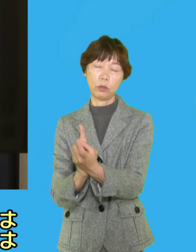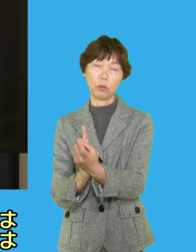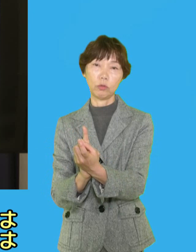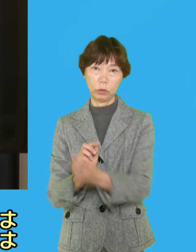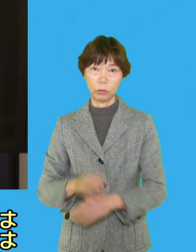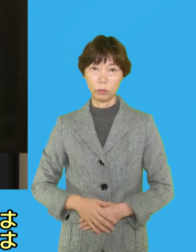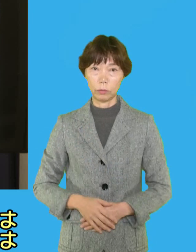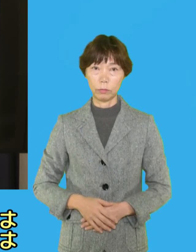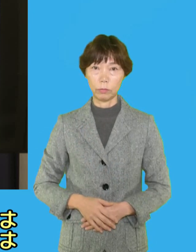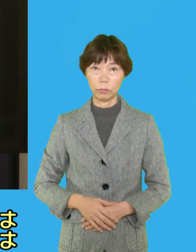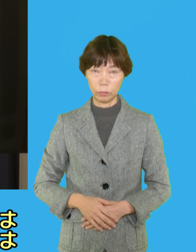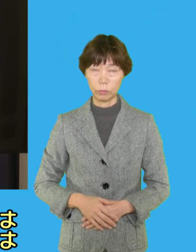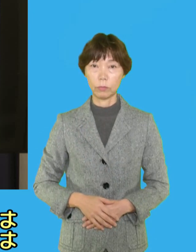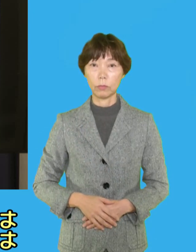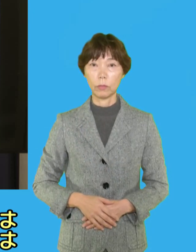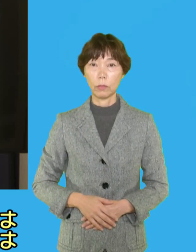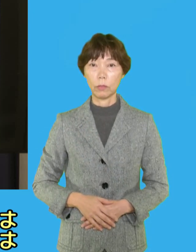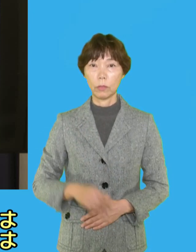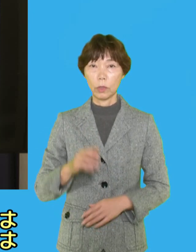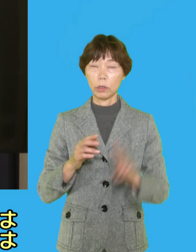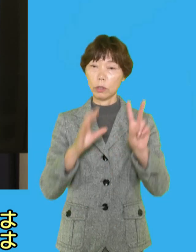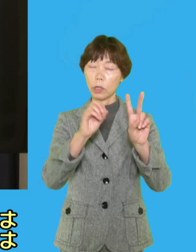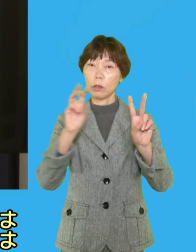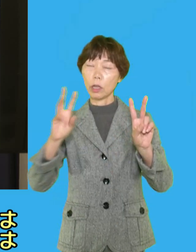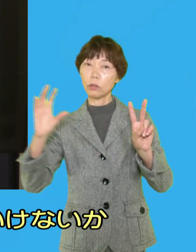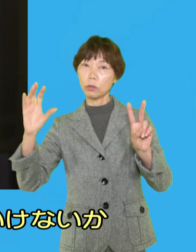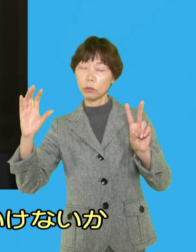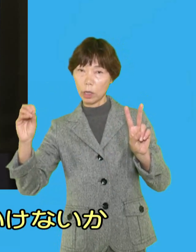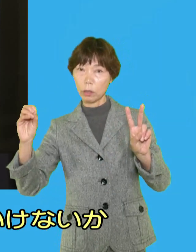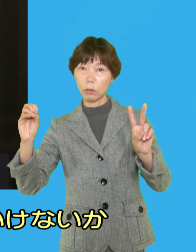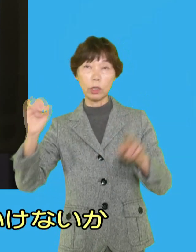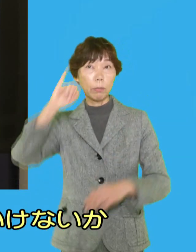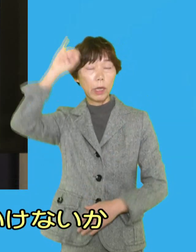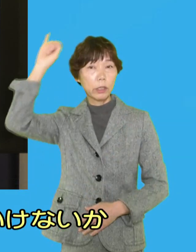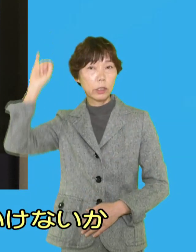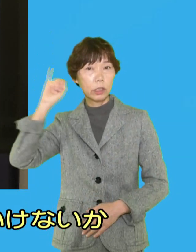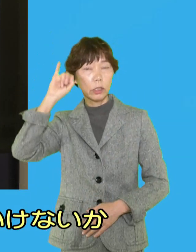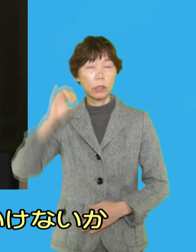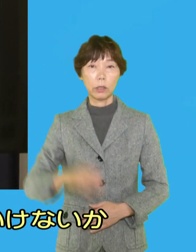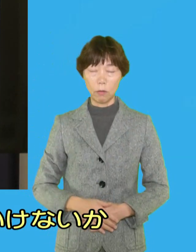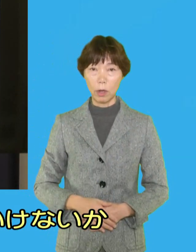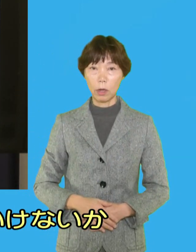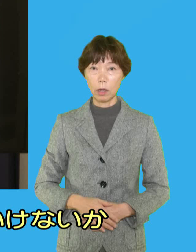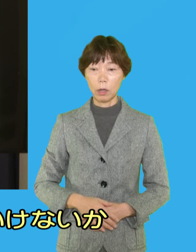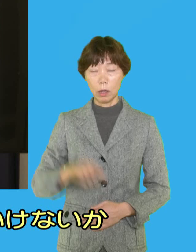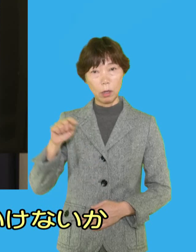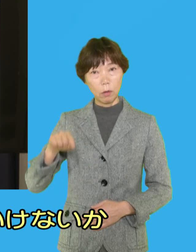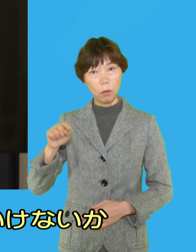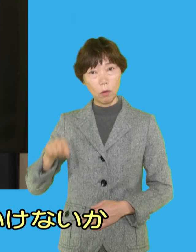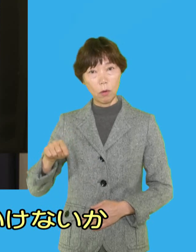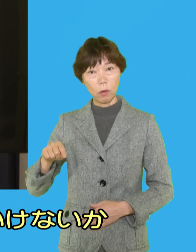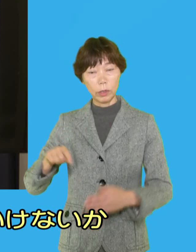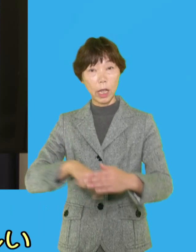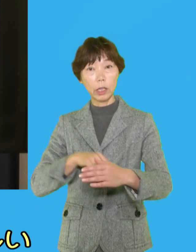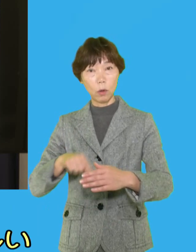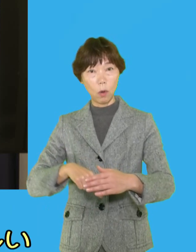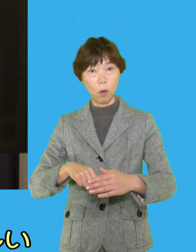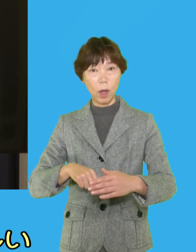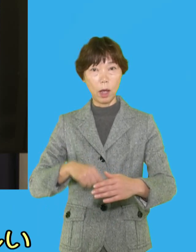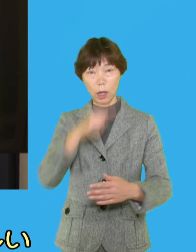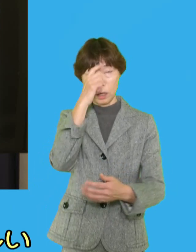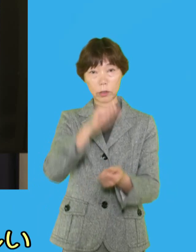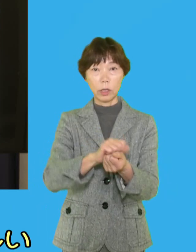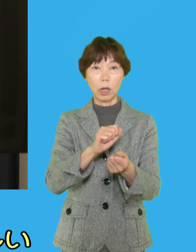では2030年のイメージでは、その機能というのは境ミュージアムに持っていけないかということを考えていますので、まあ、追加というよ